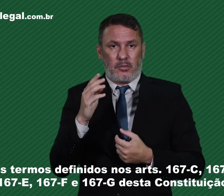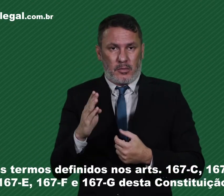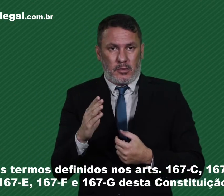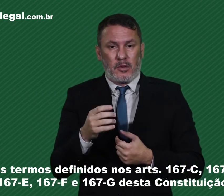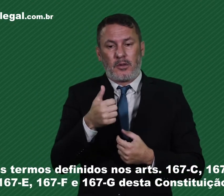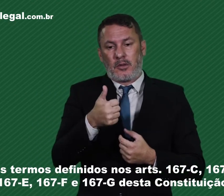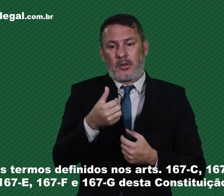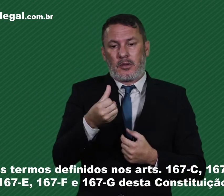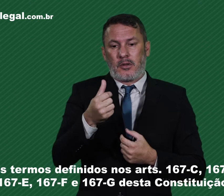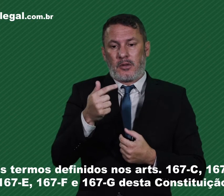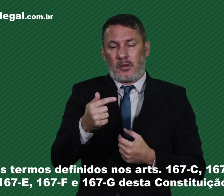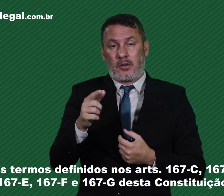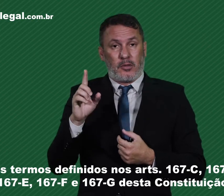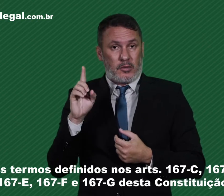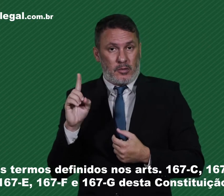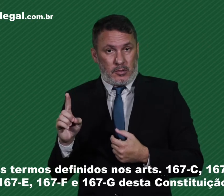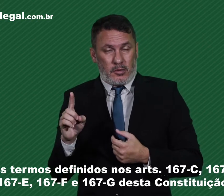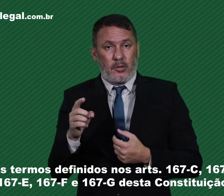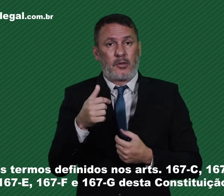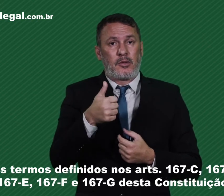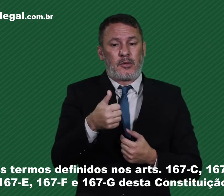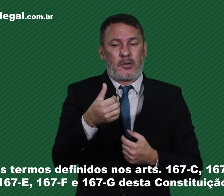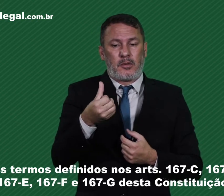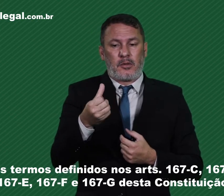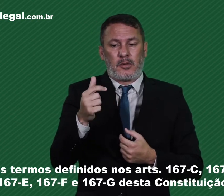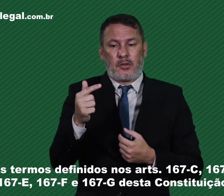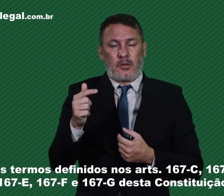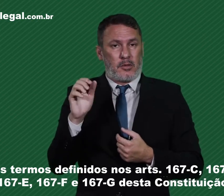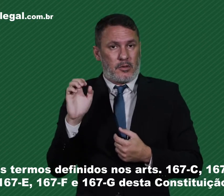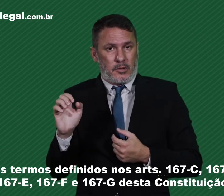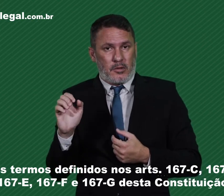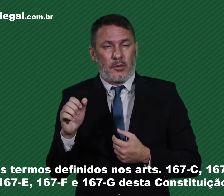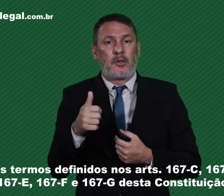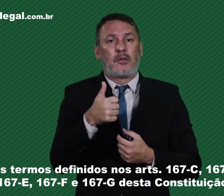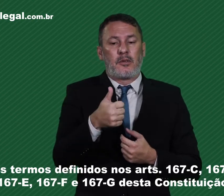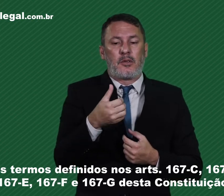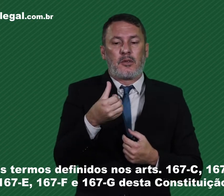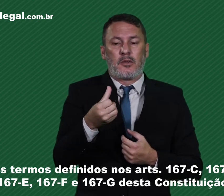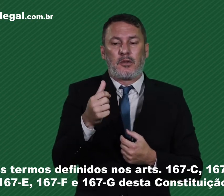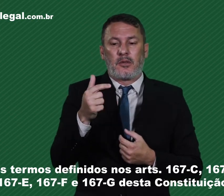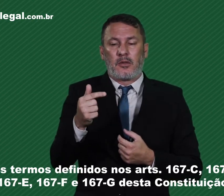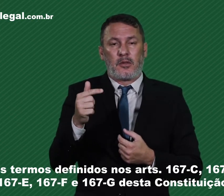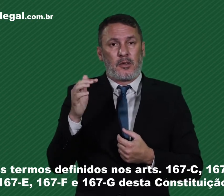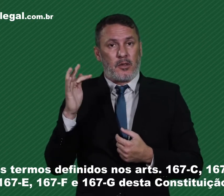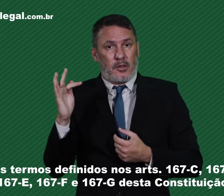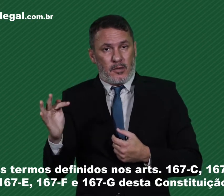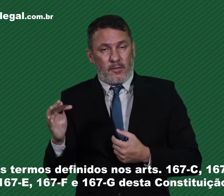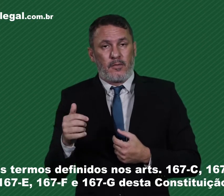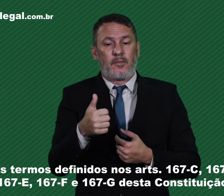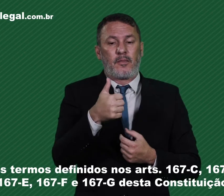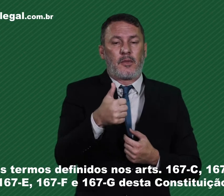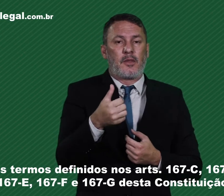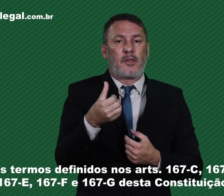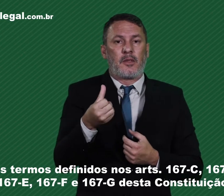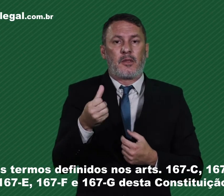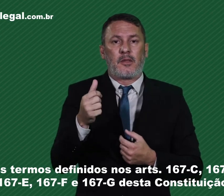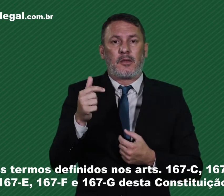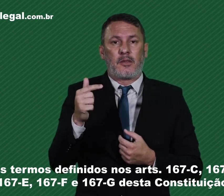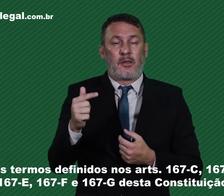artigos 167 c167 de 167 é 167